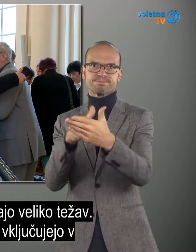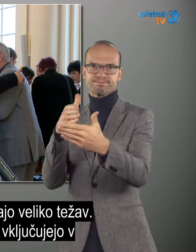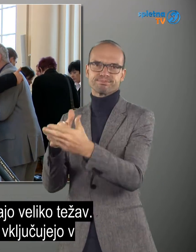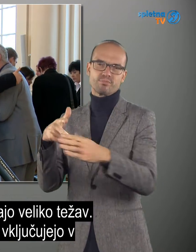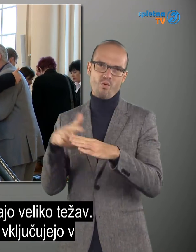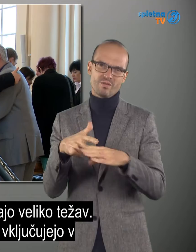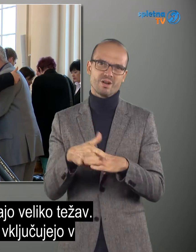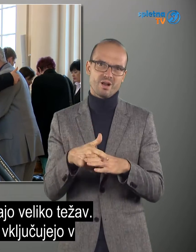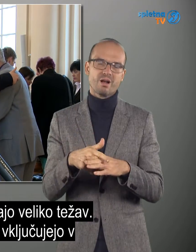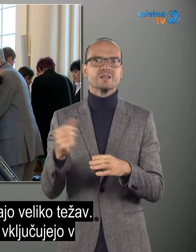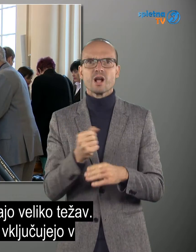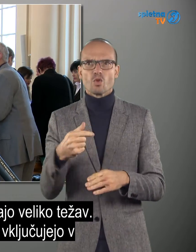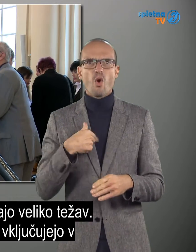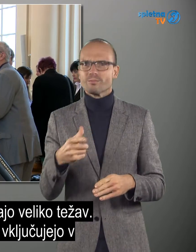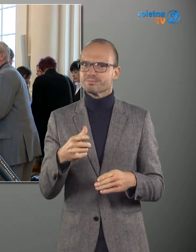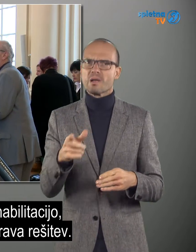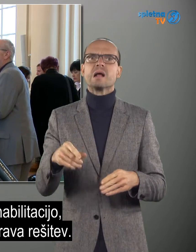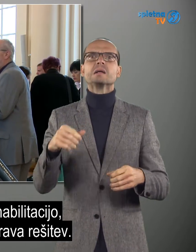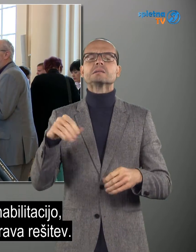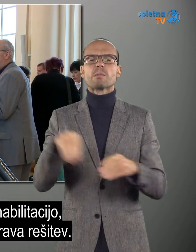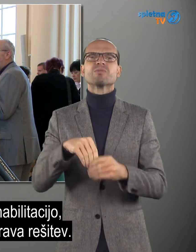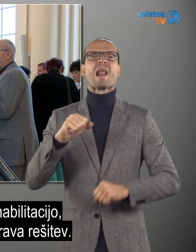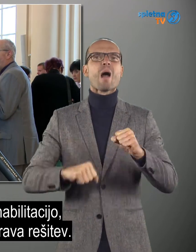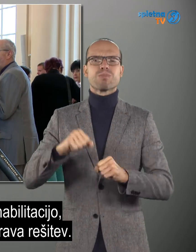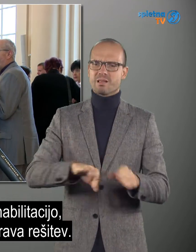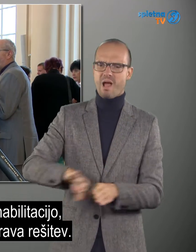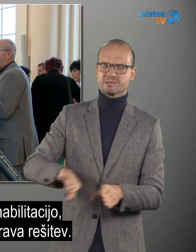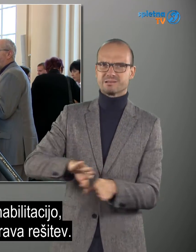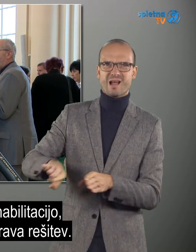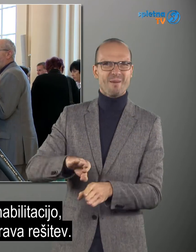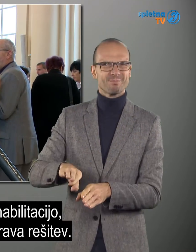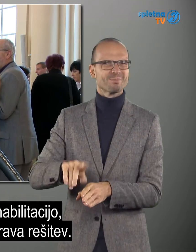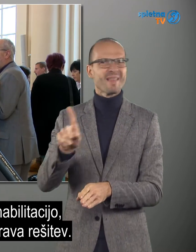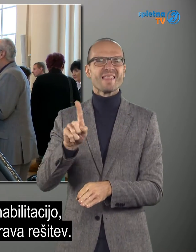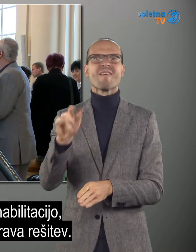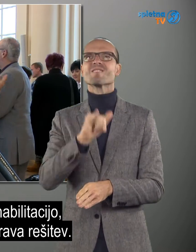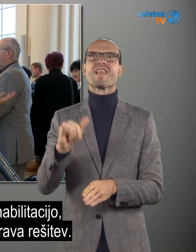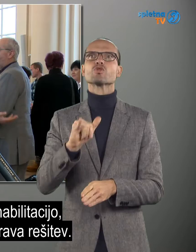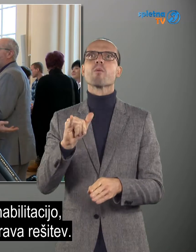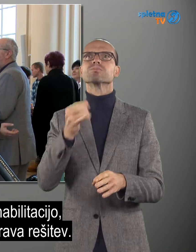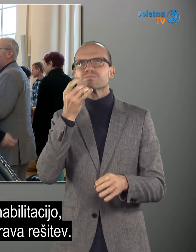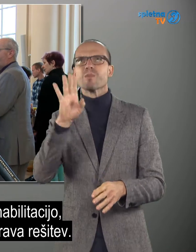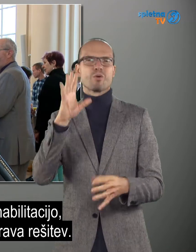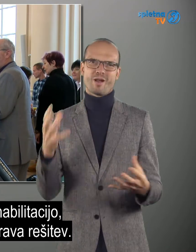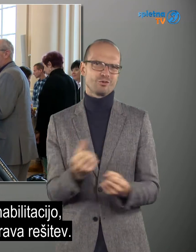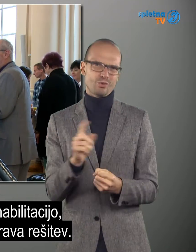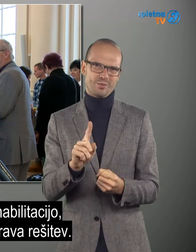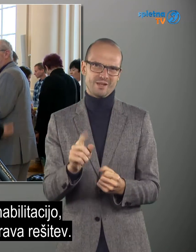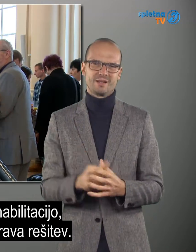težav, zato se jih večinoma vključuje v zaposlitveno rehabilitacijo, ki pa vedno ni potem prava rešitev.